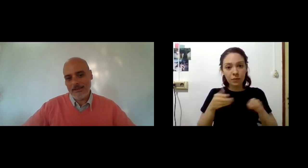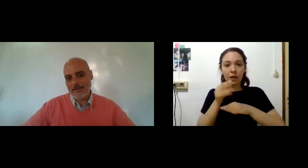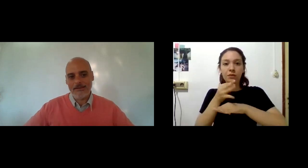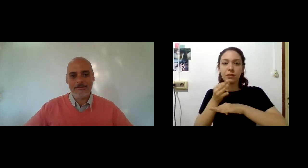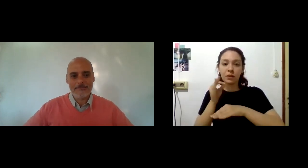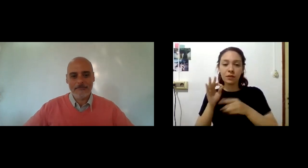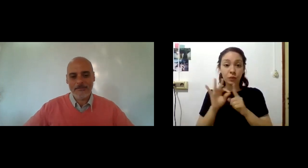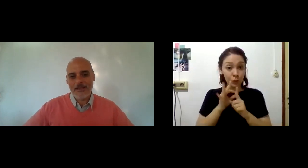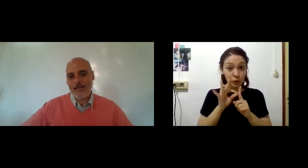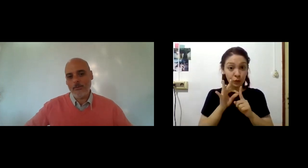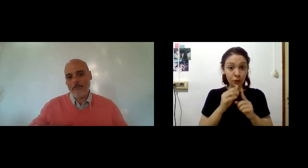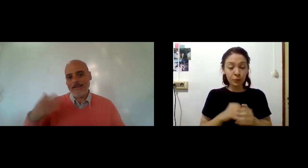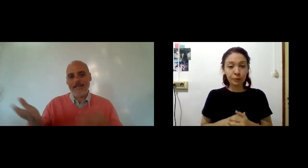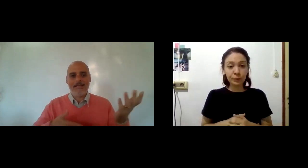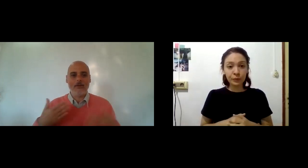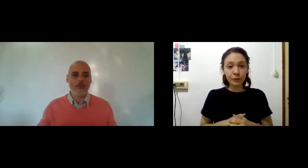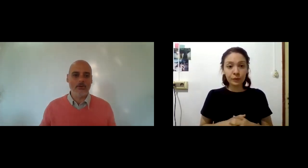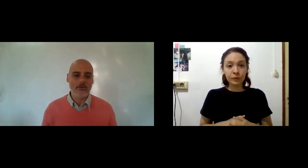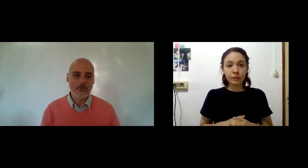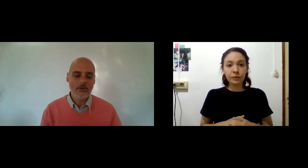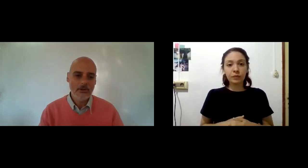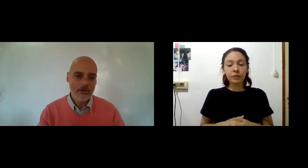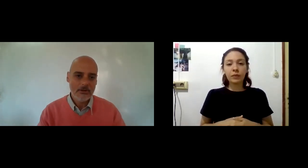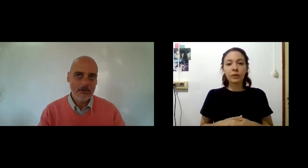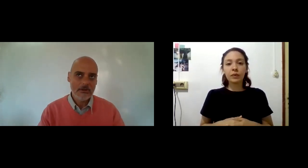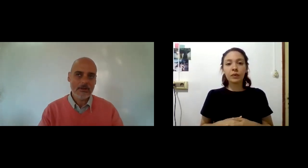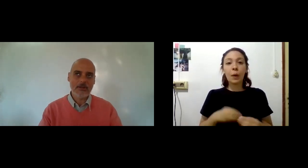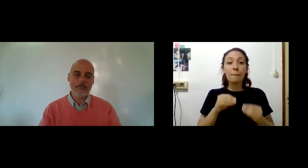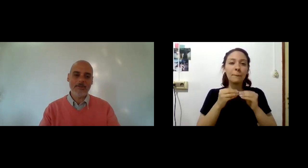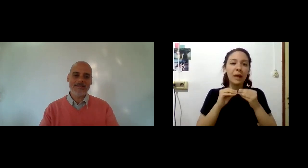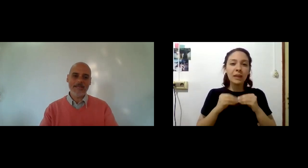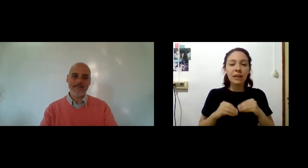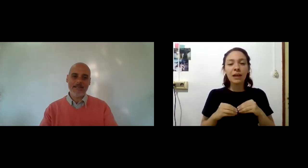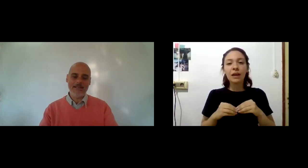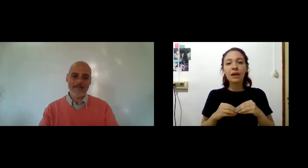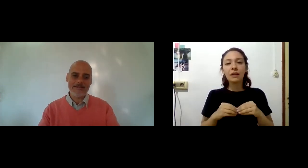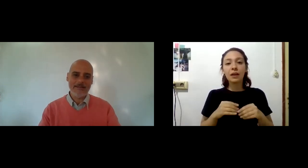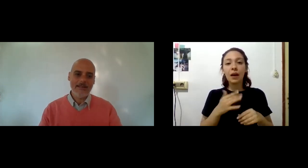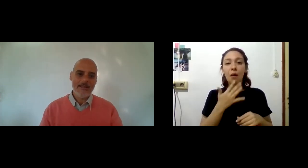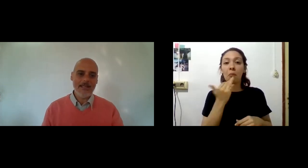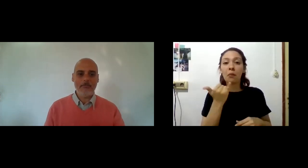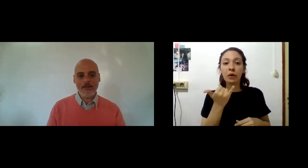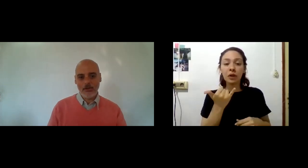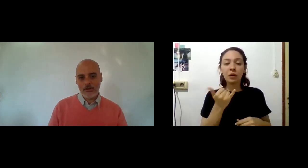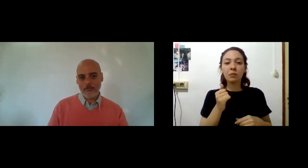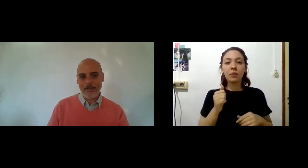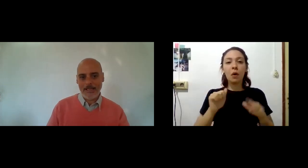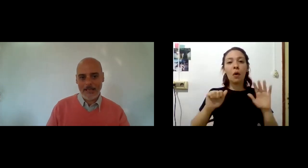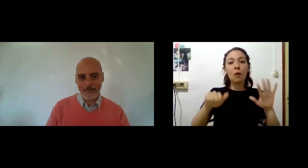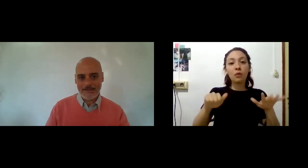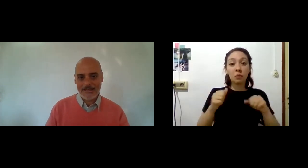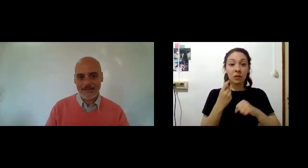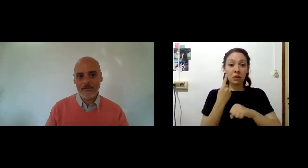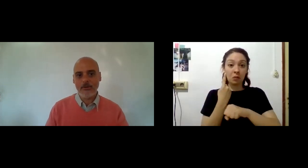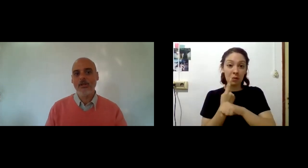bueno, algunas materias como, creo que el primer semestre es español